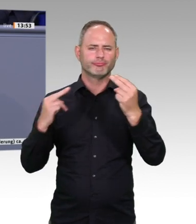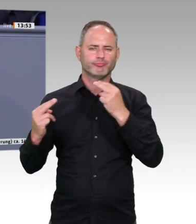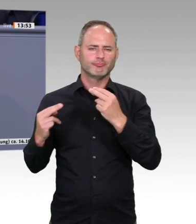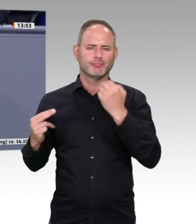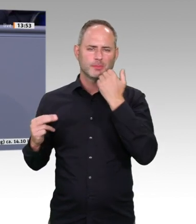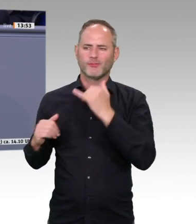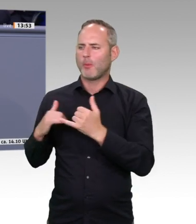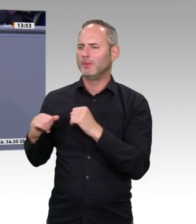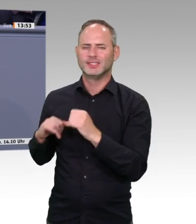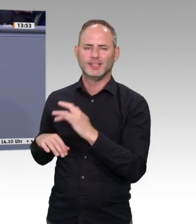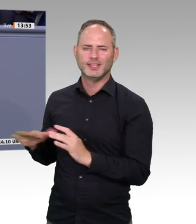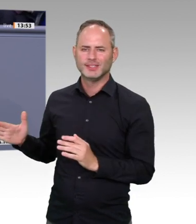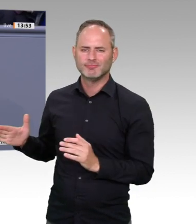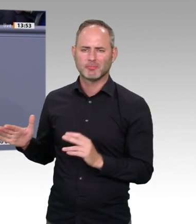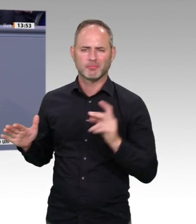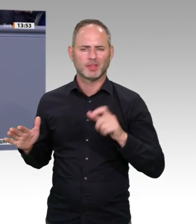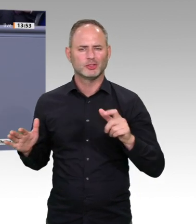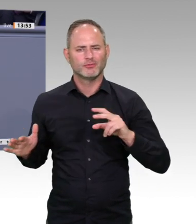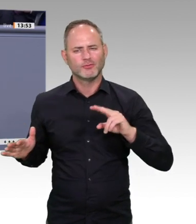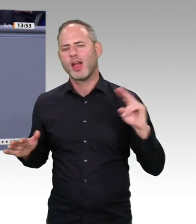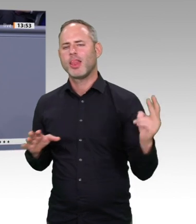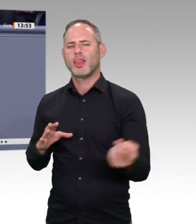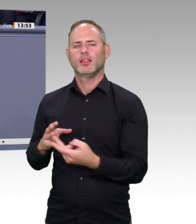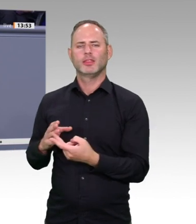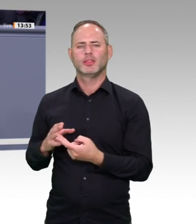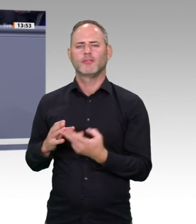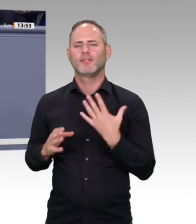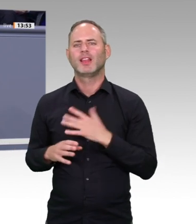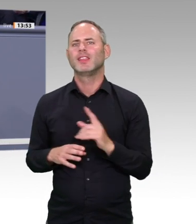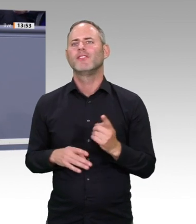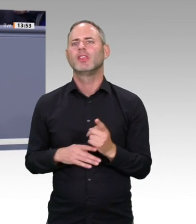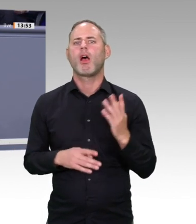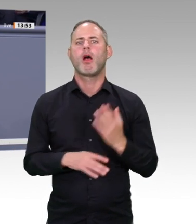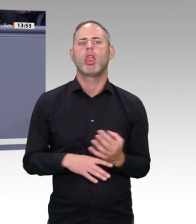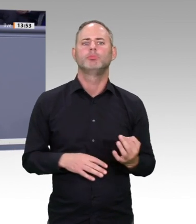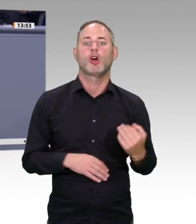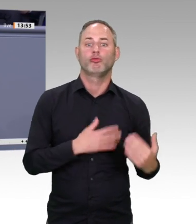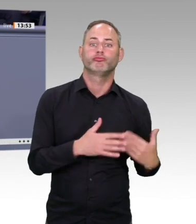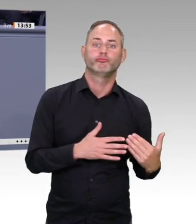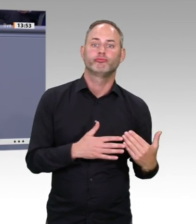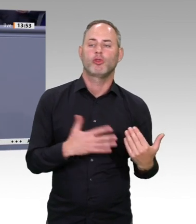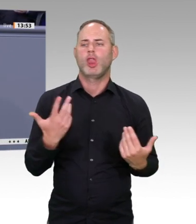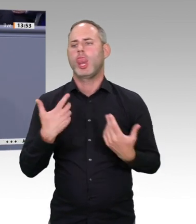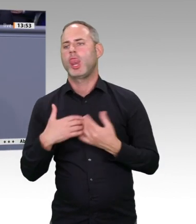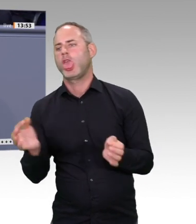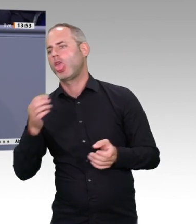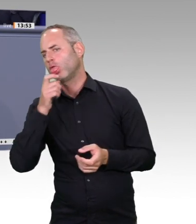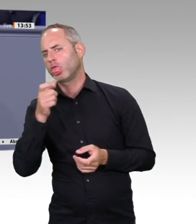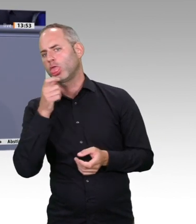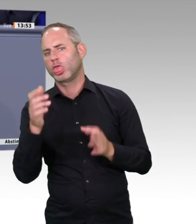die sich für Umweltpolitik und Nachhaltigkeit einsetzt. Auch Sie als Bundesregierung sollten endlich mehr Gewicht auf das politische